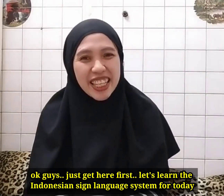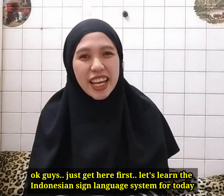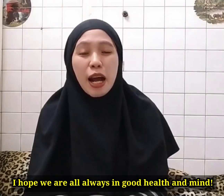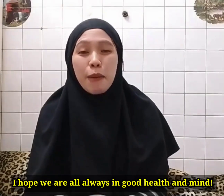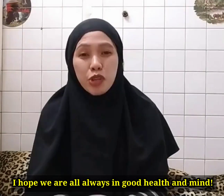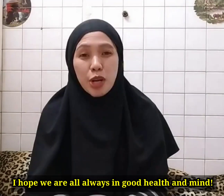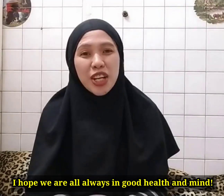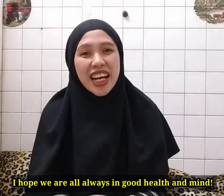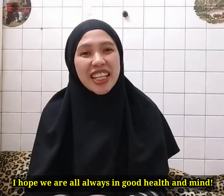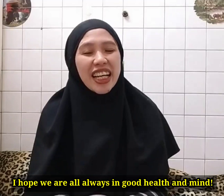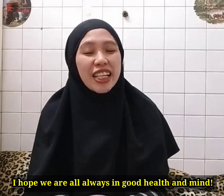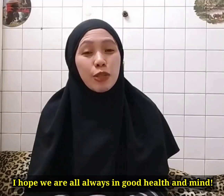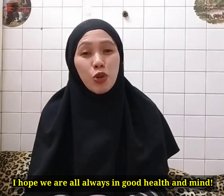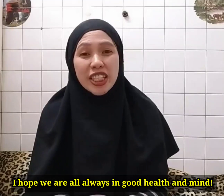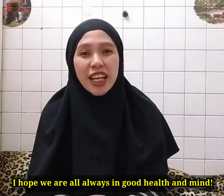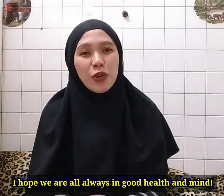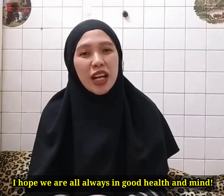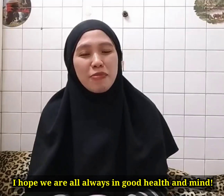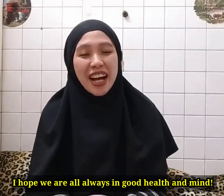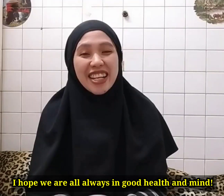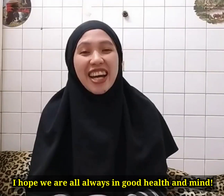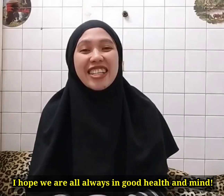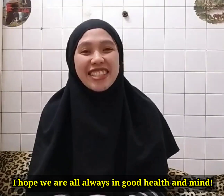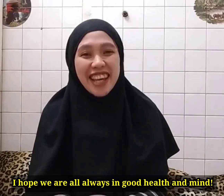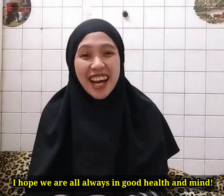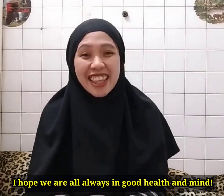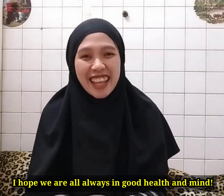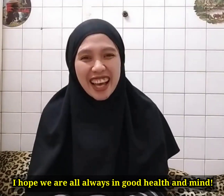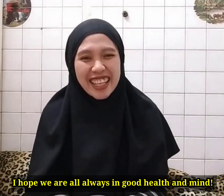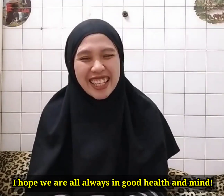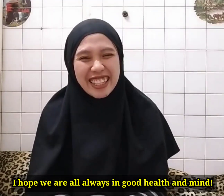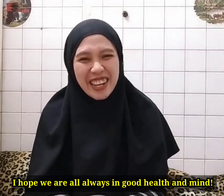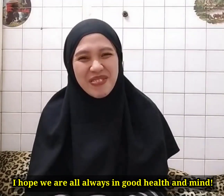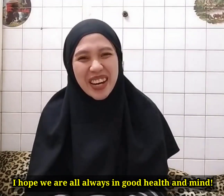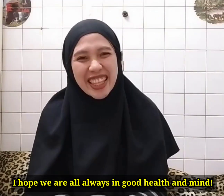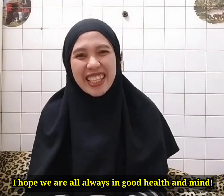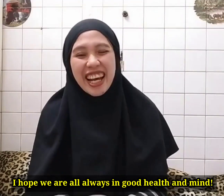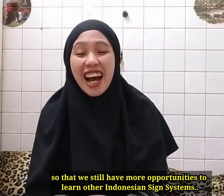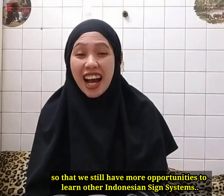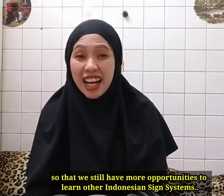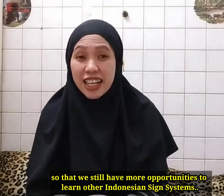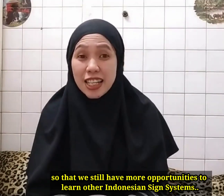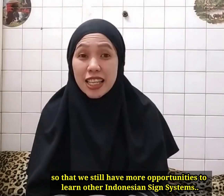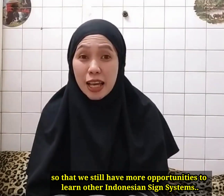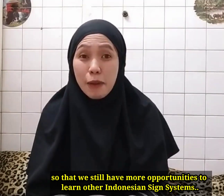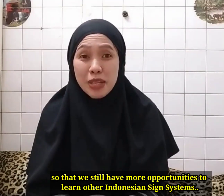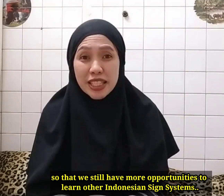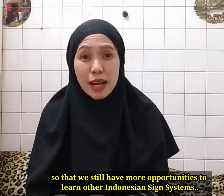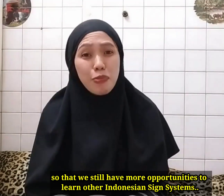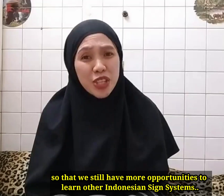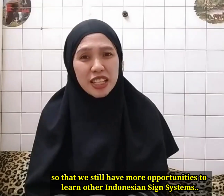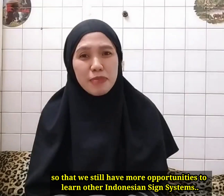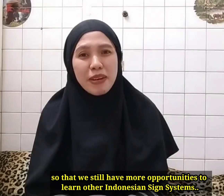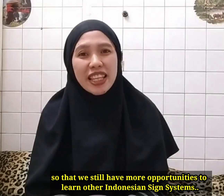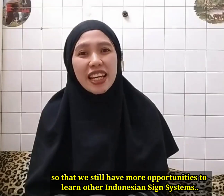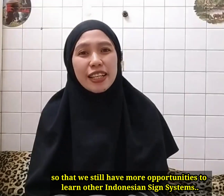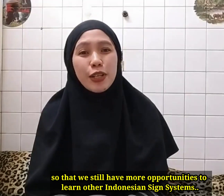ya. Mudah-mudahan kalian semua selalu dalam keadaan sehat lahir dan batin ya, agar kita bisa punya kesempatan lagi